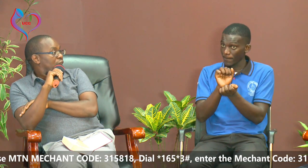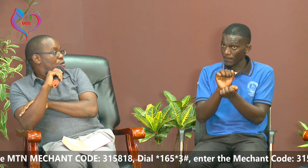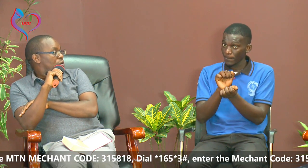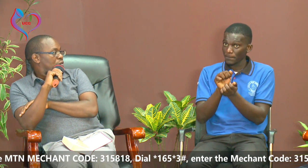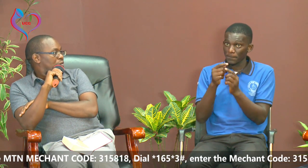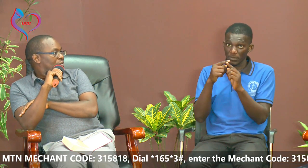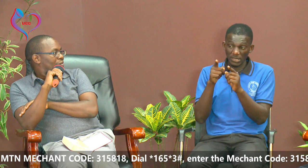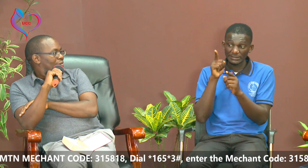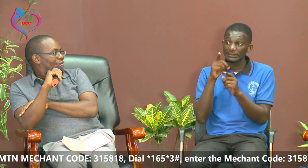yaddako.